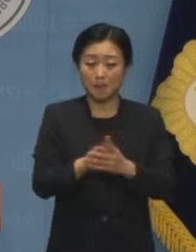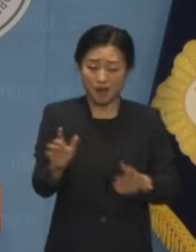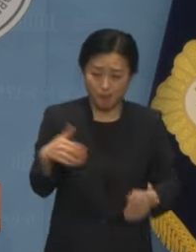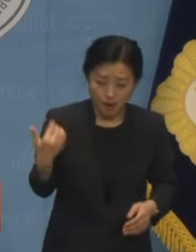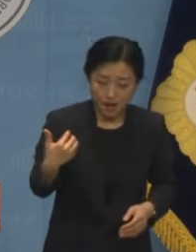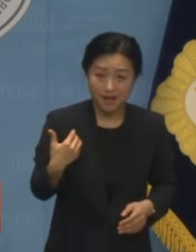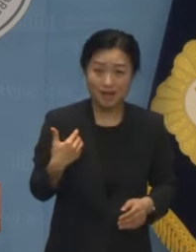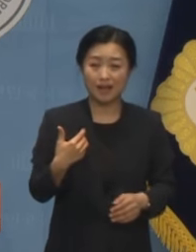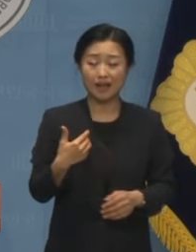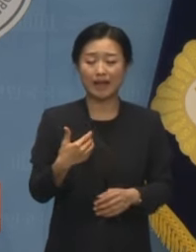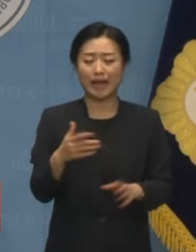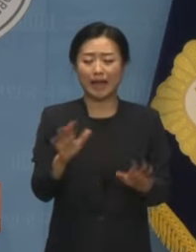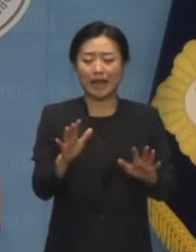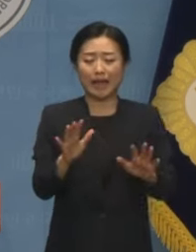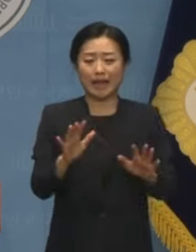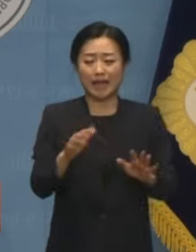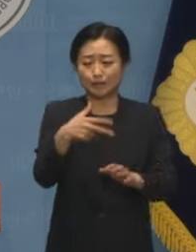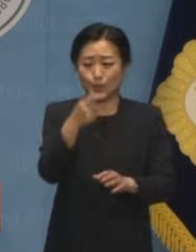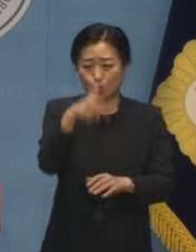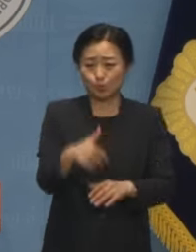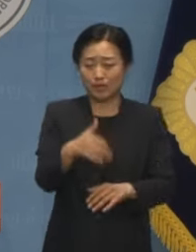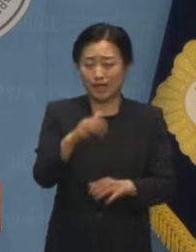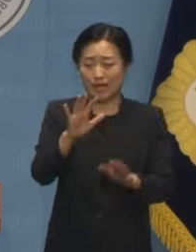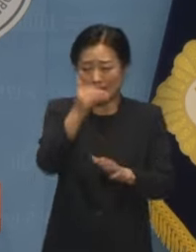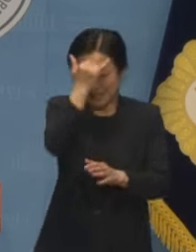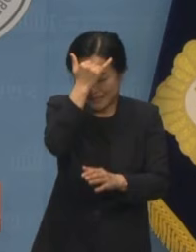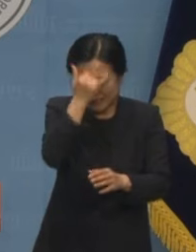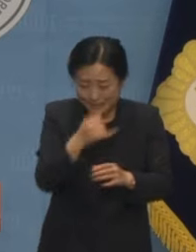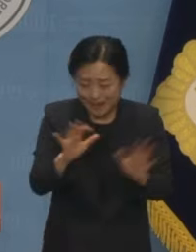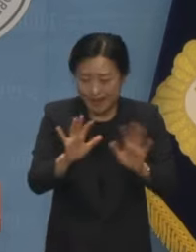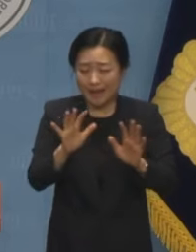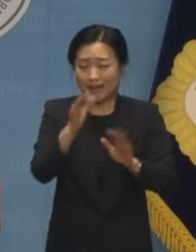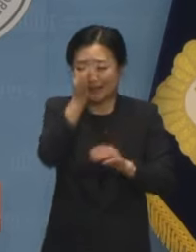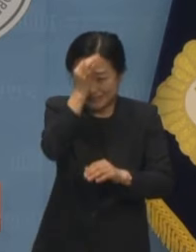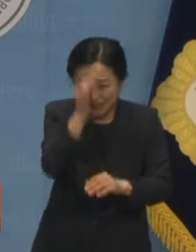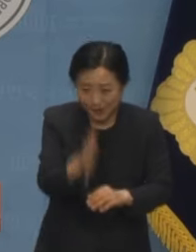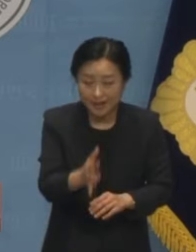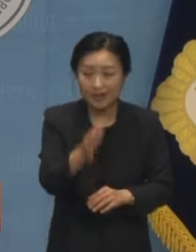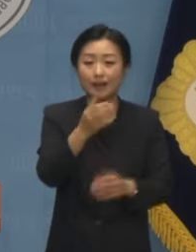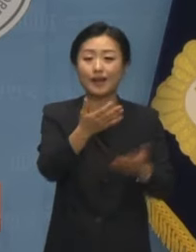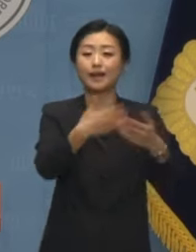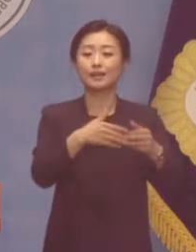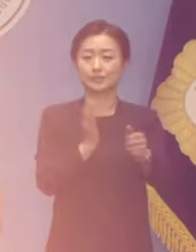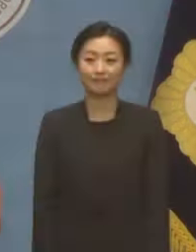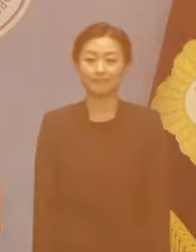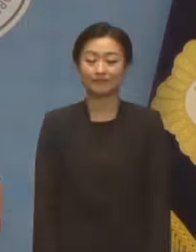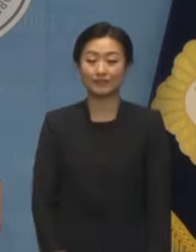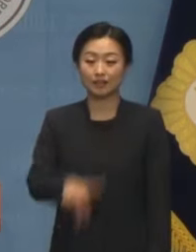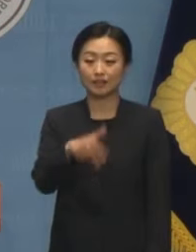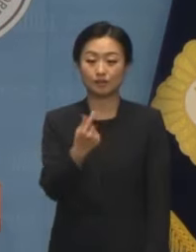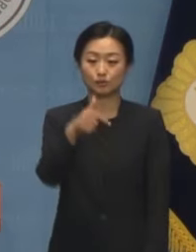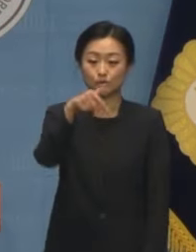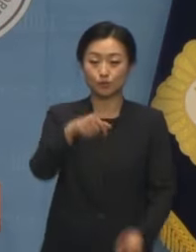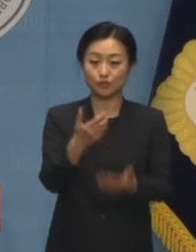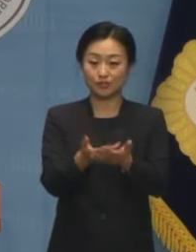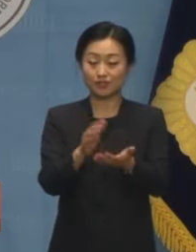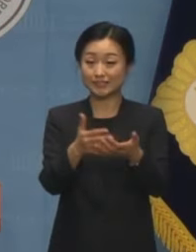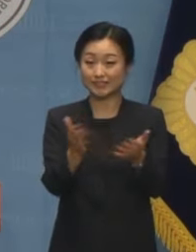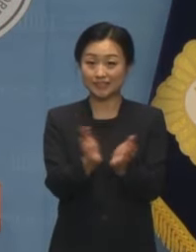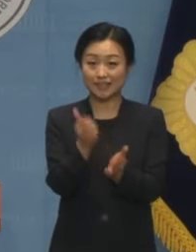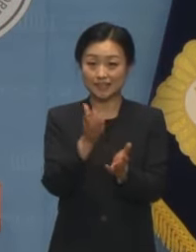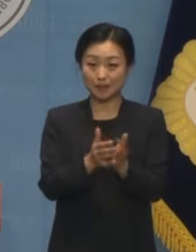파악하지 못해서 조국혁신당에 결례를 범했다라고 사과부터 하세요. 조국혁신당